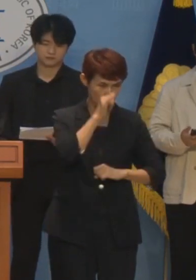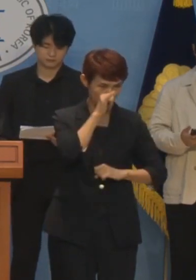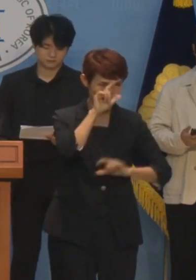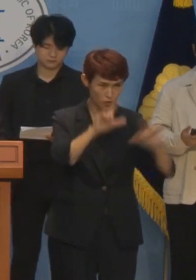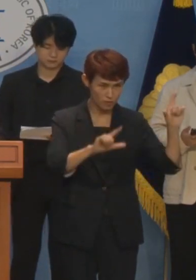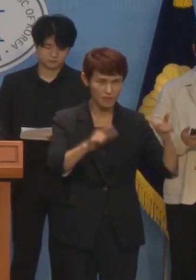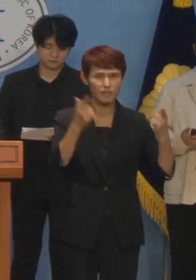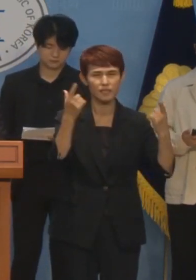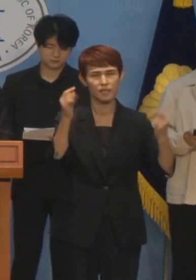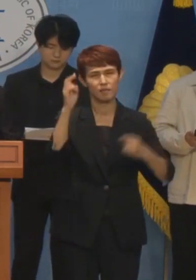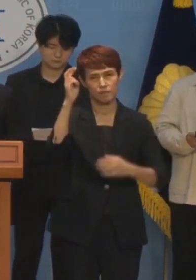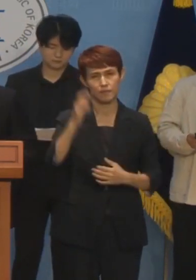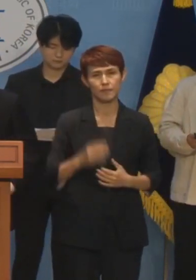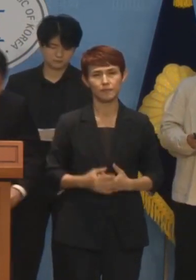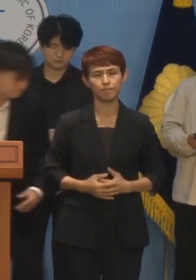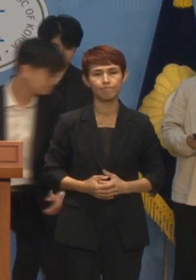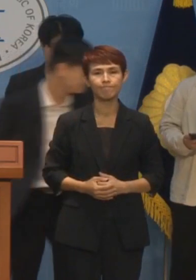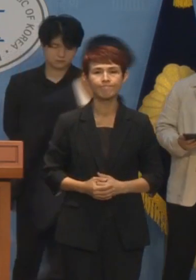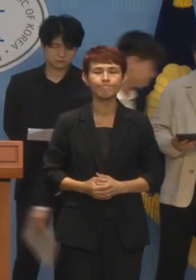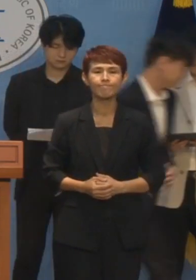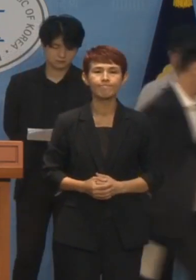겁니다. 감사합니다.